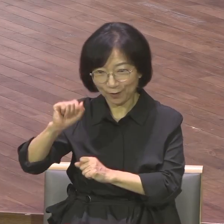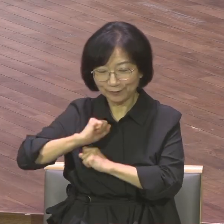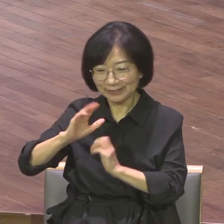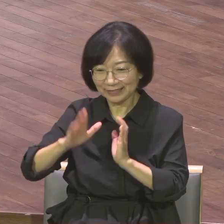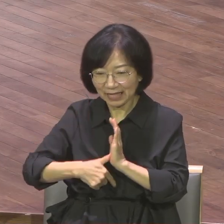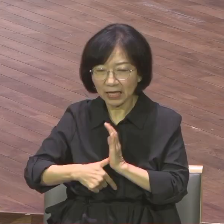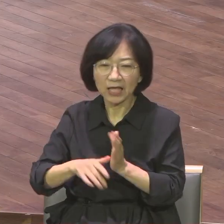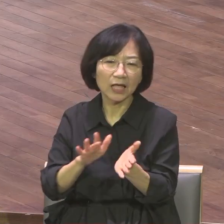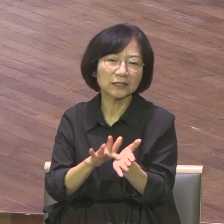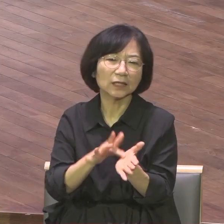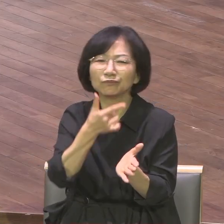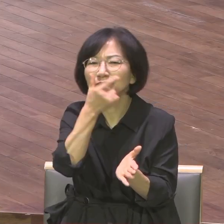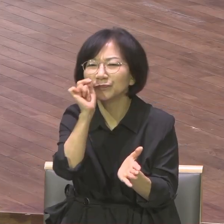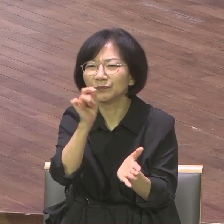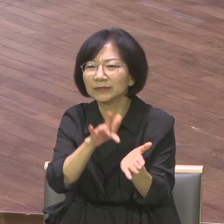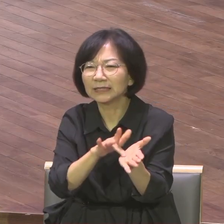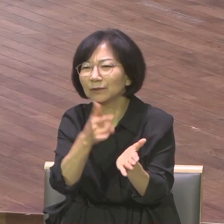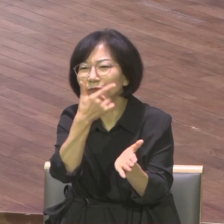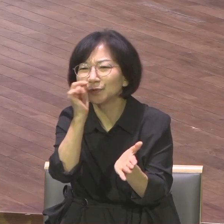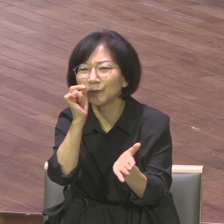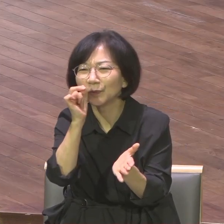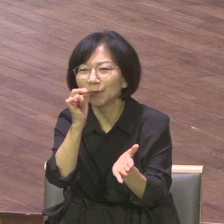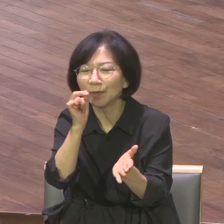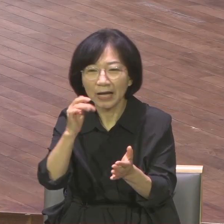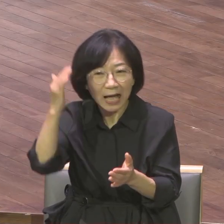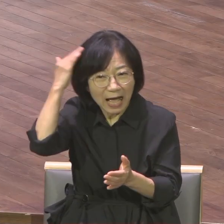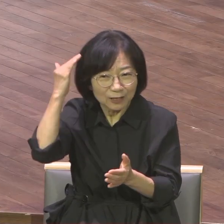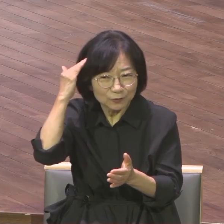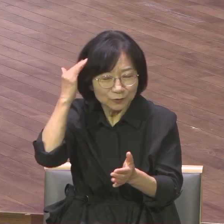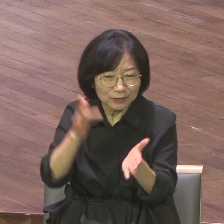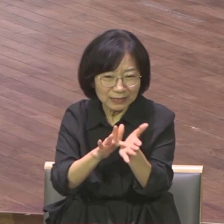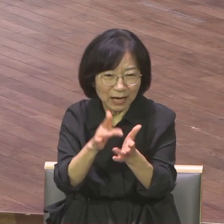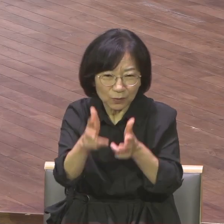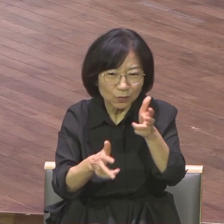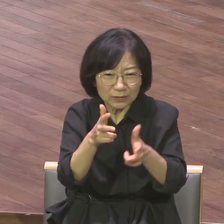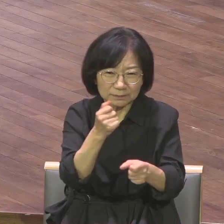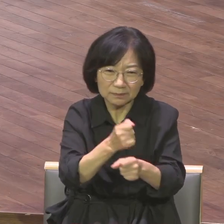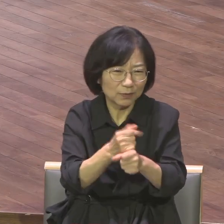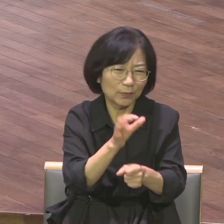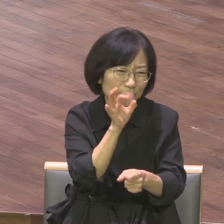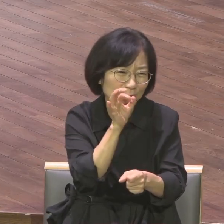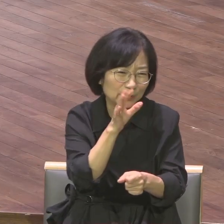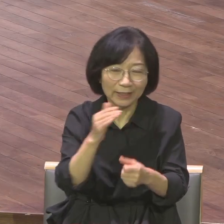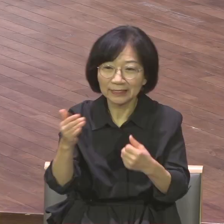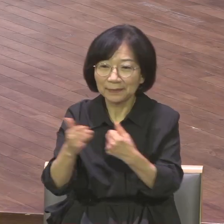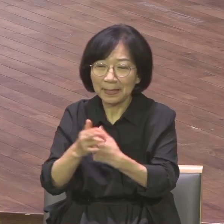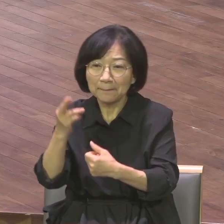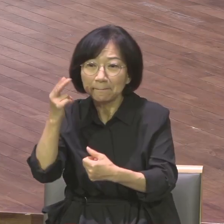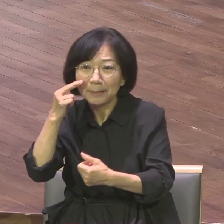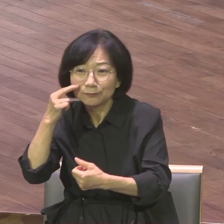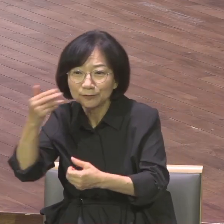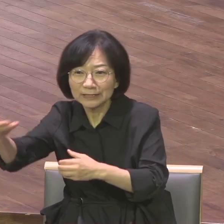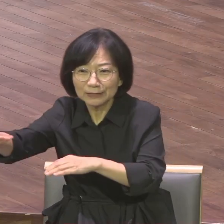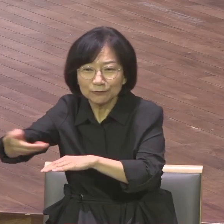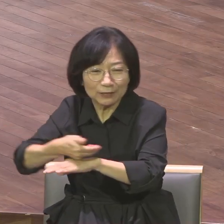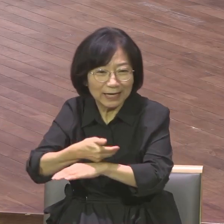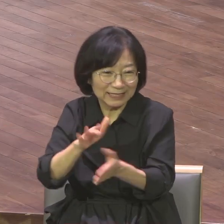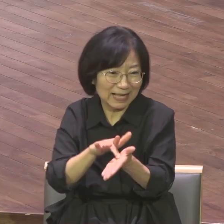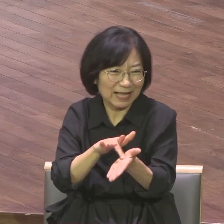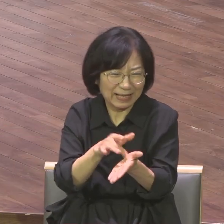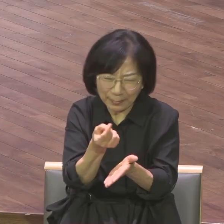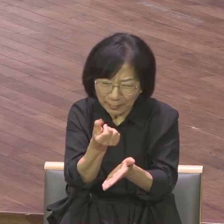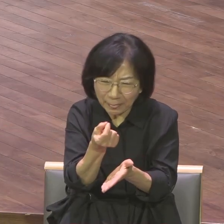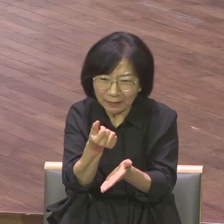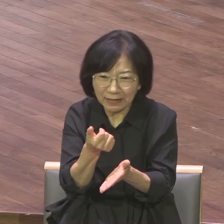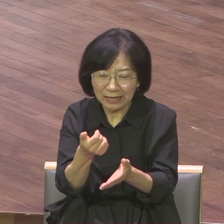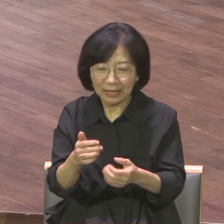약이 없어가지고요. 그때 국산이라는 게 없어. 전부 미국 거야. 약이 부족해. 약 다 팔아먹고 하니까 약이 없어.